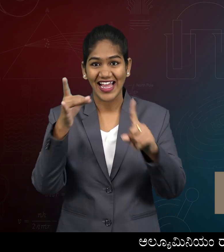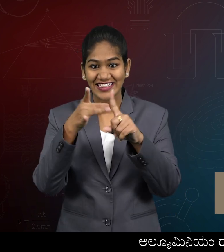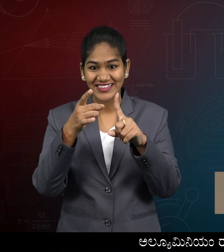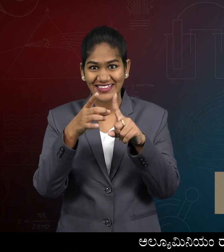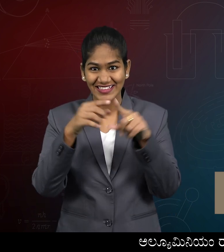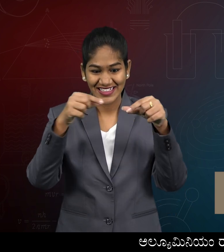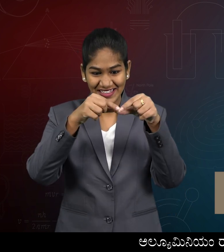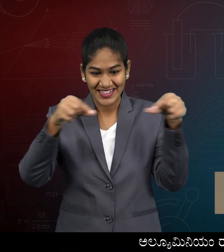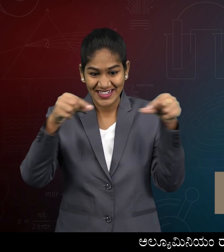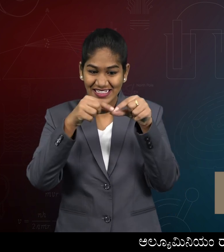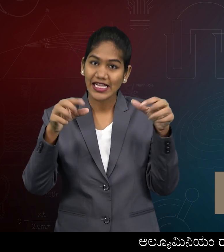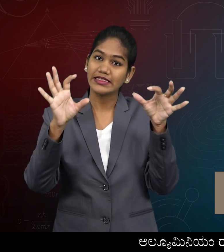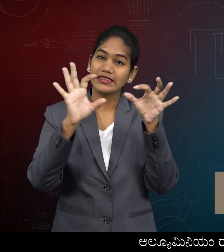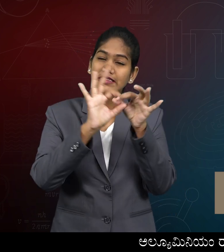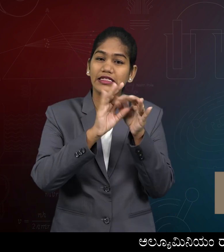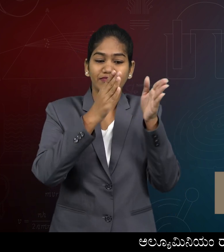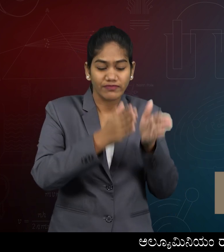ಅಲ್ಯೂಮಿನಿಯಂ ರಾಡ್ ಅನ್ನು ಬ್ಯಾಟರಿ ಕೀ ಮತ್ತು